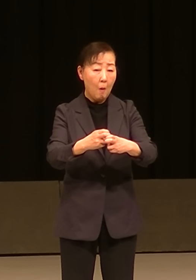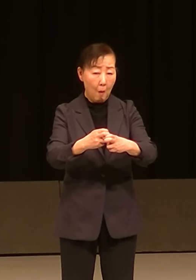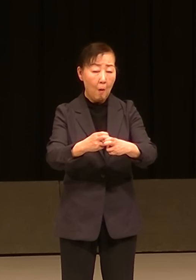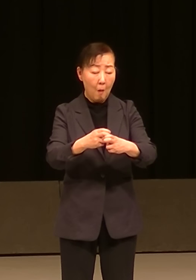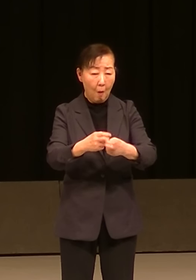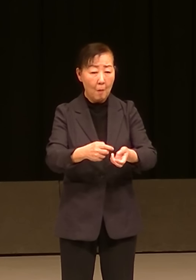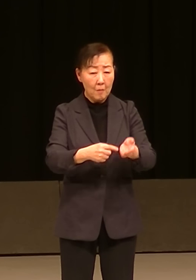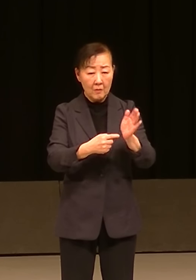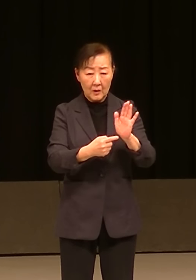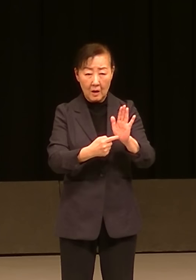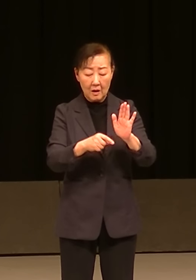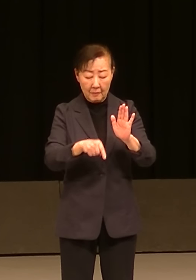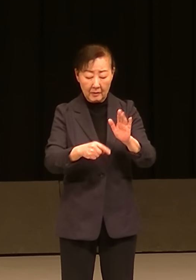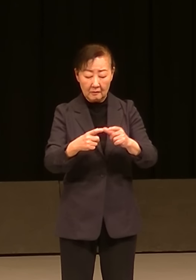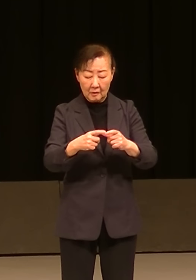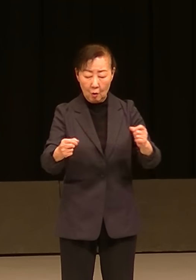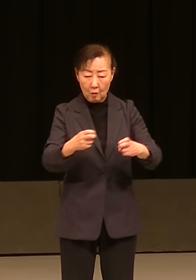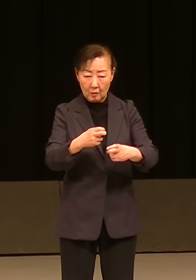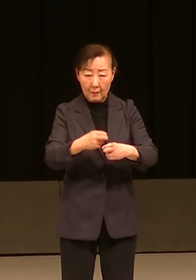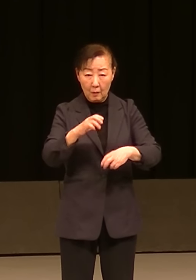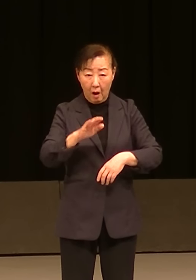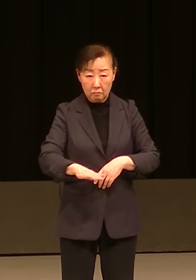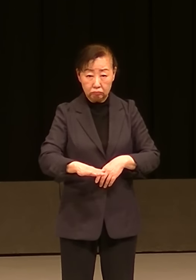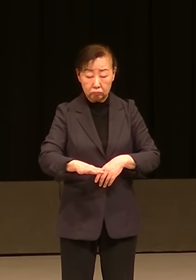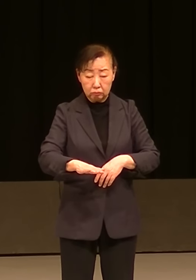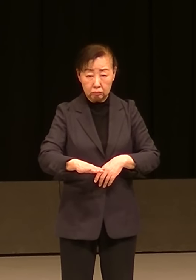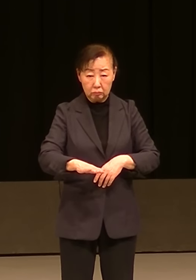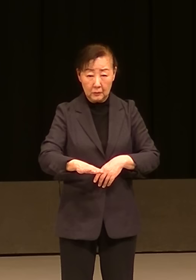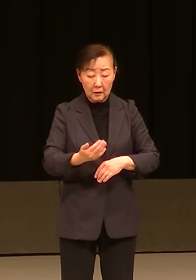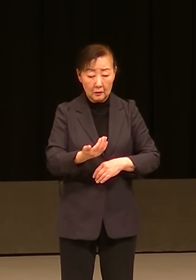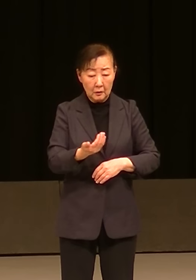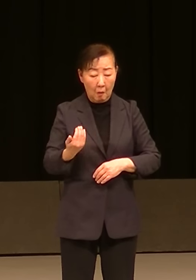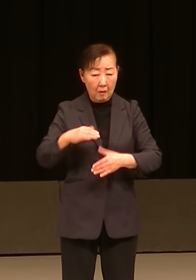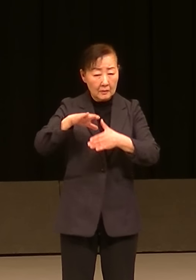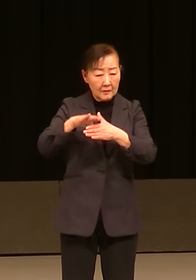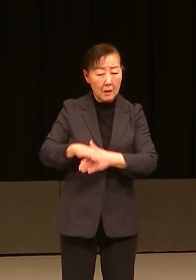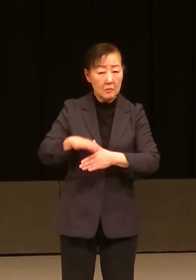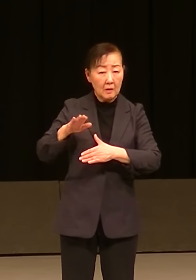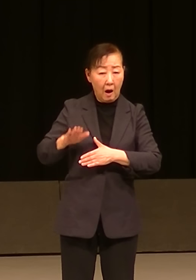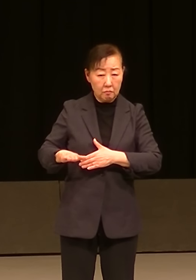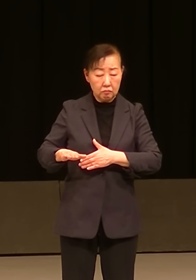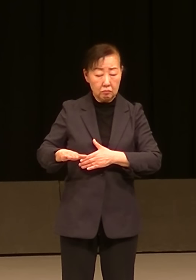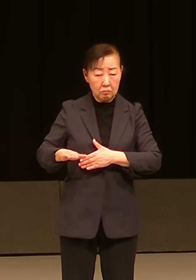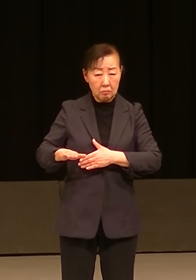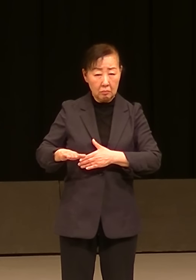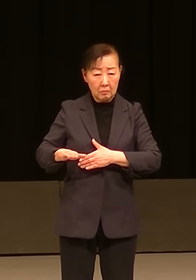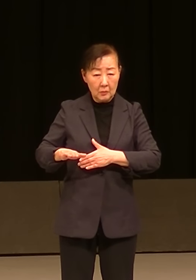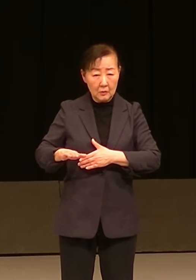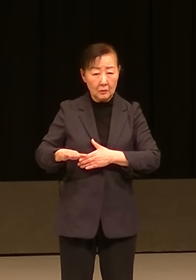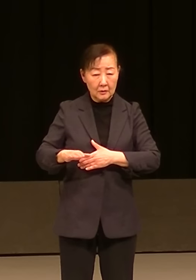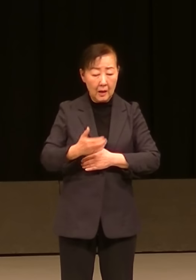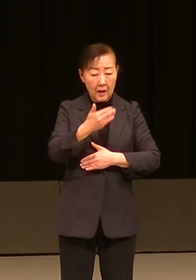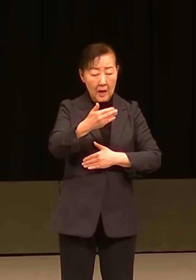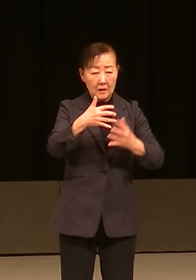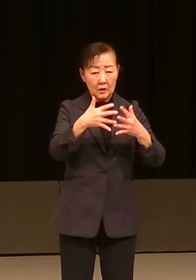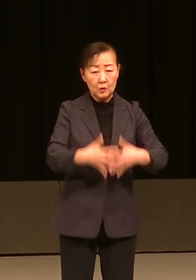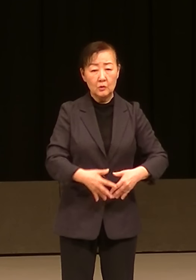与えるべき日本国憲法があり、その前文があって、そして、9条があ